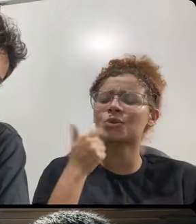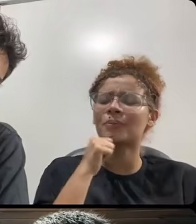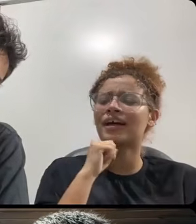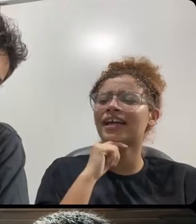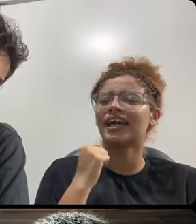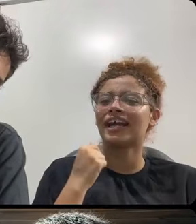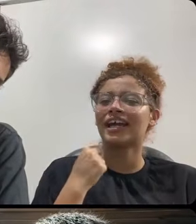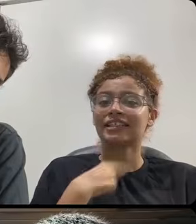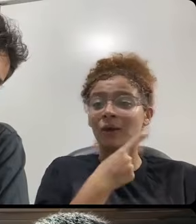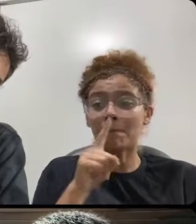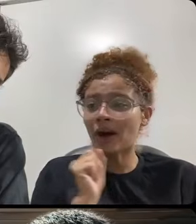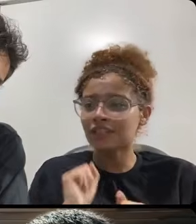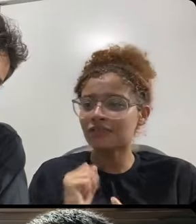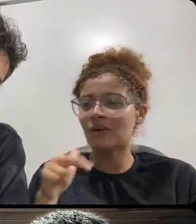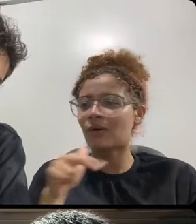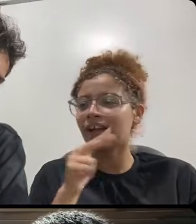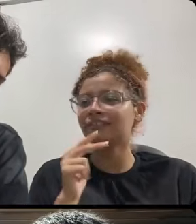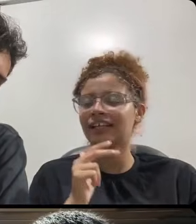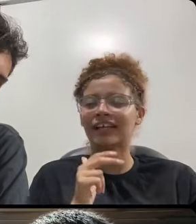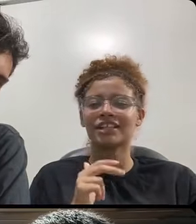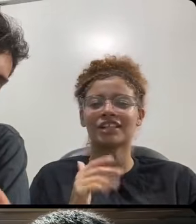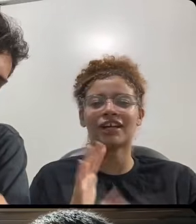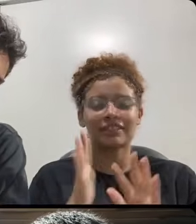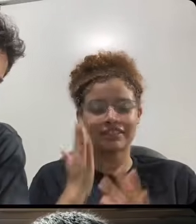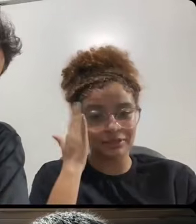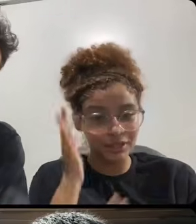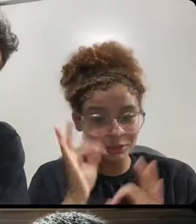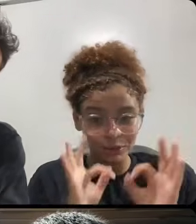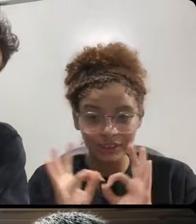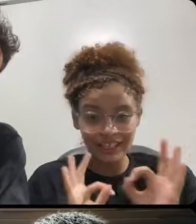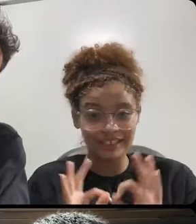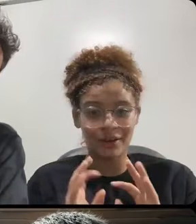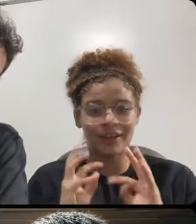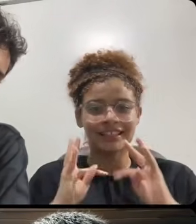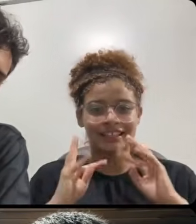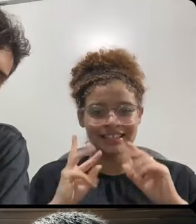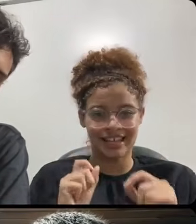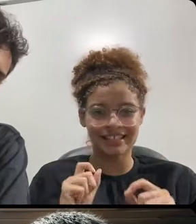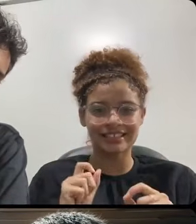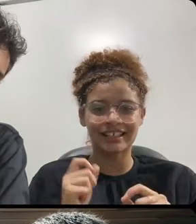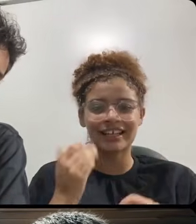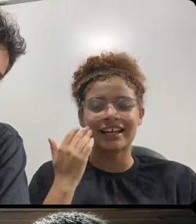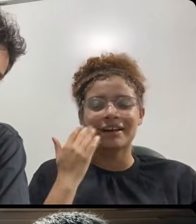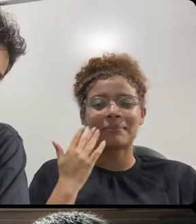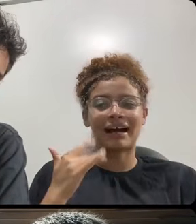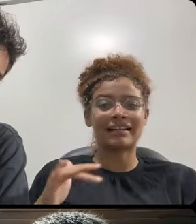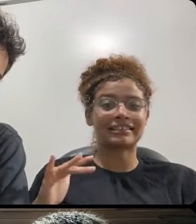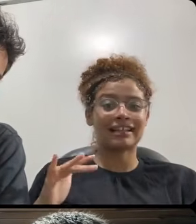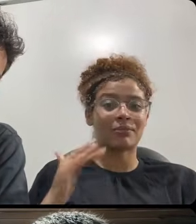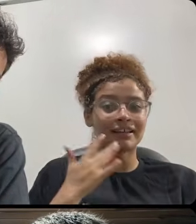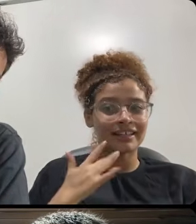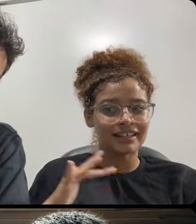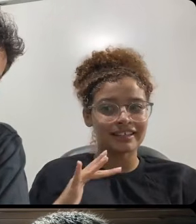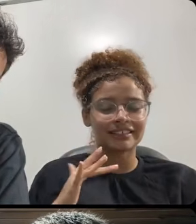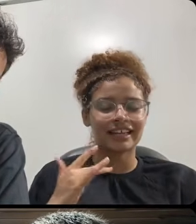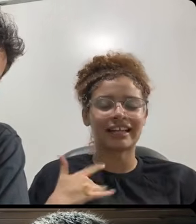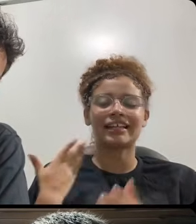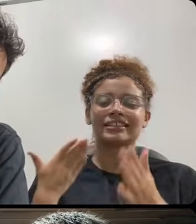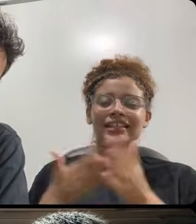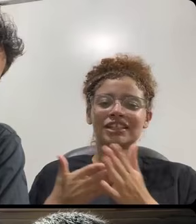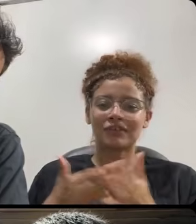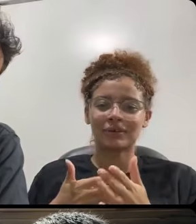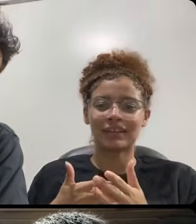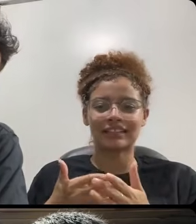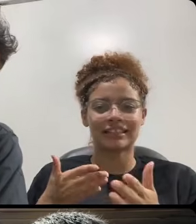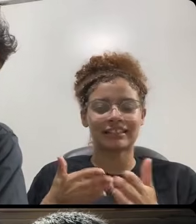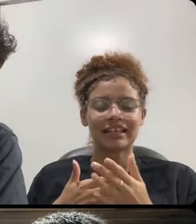lá junto com a sua mãe. Você não pode ficar correndo na igreja. E eu entendo que tudo tem que ter ordem e decência, mas é uma criança e aquela